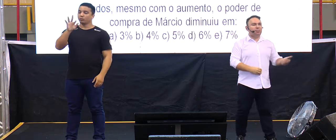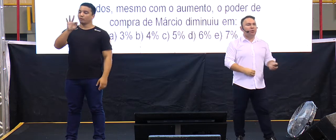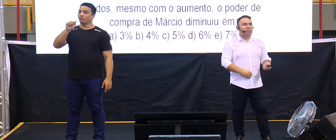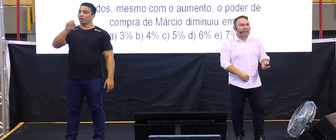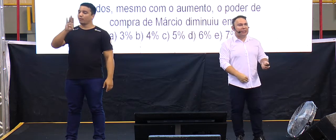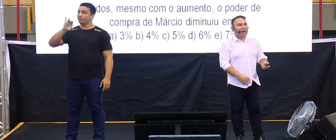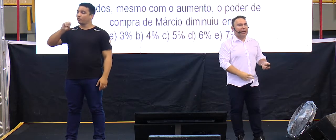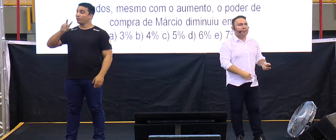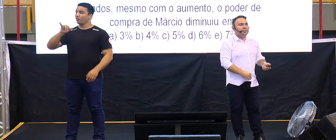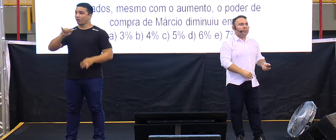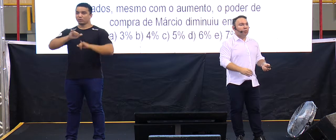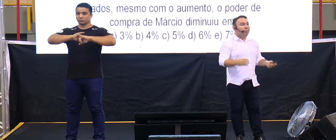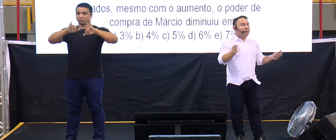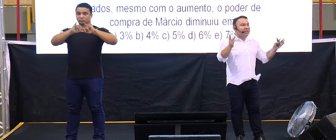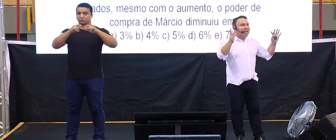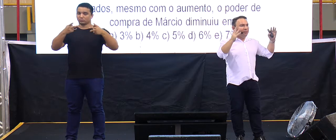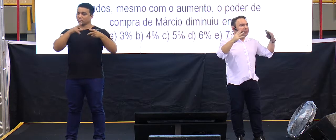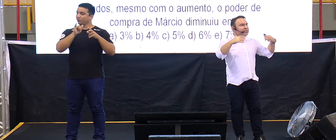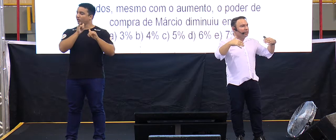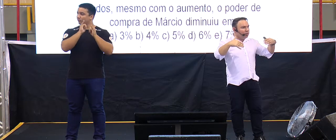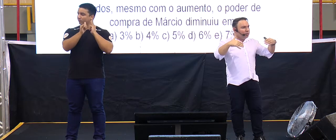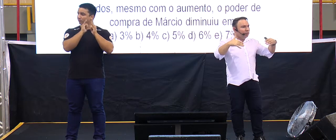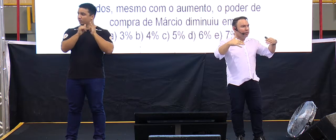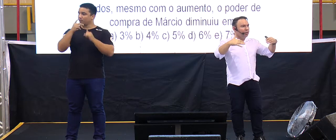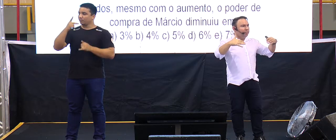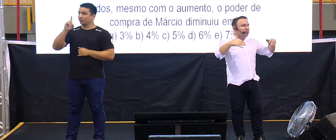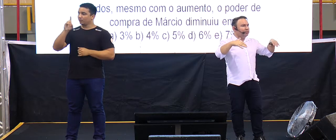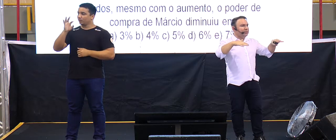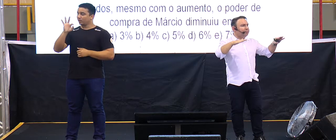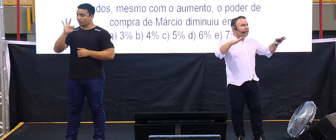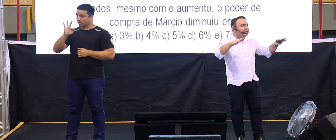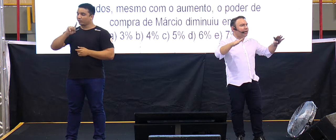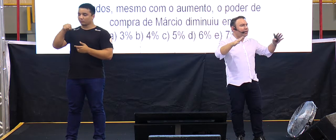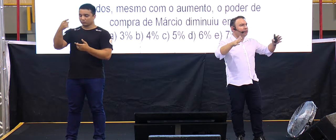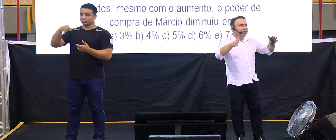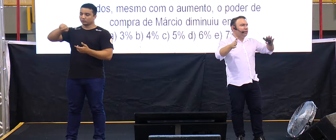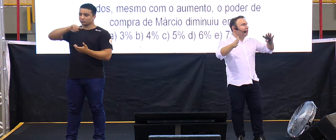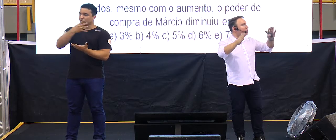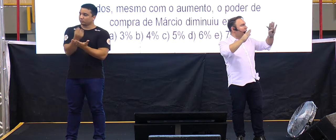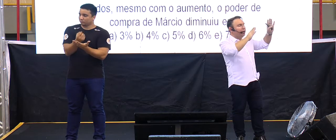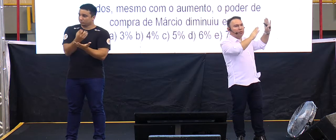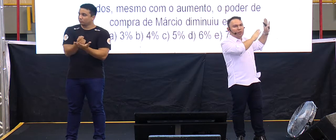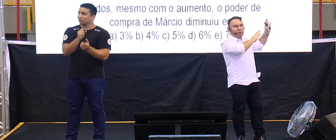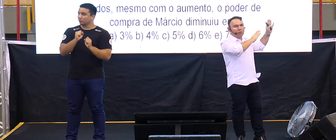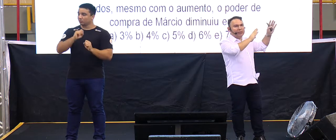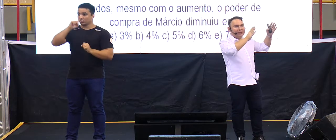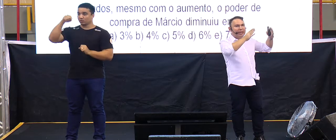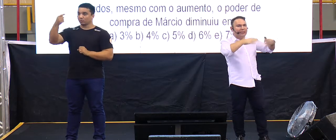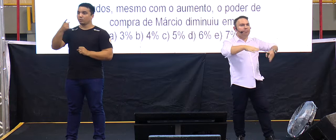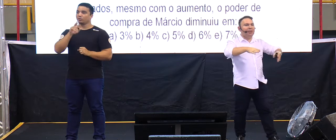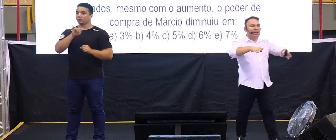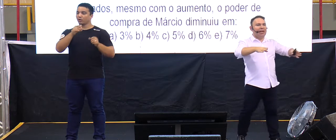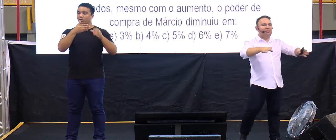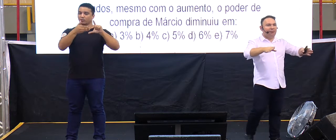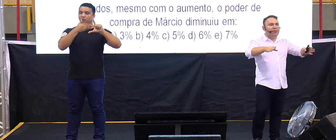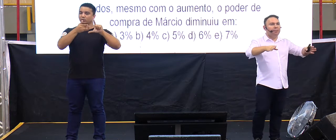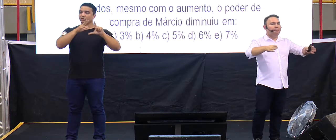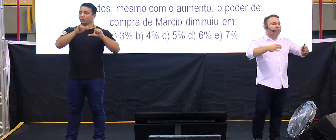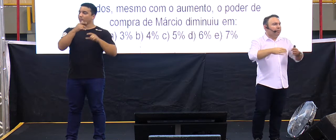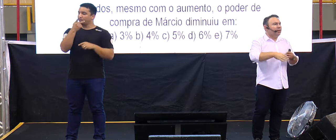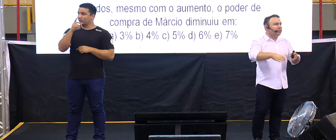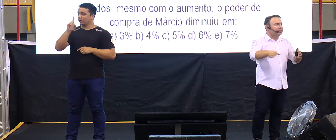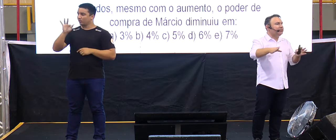vai disponibilizar um PDFzinho para vocês baixarem. Eu acho que ele vai colocar os slides em